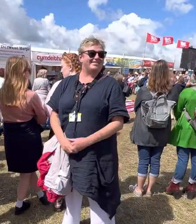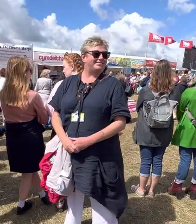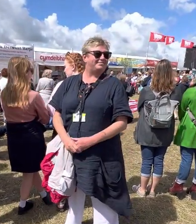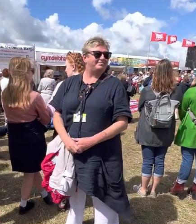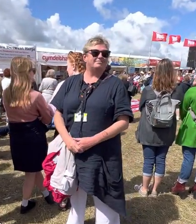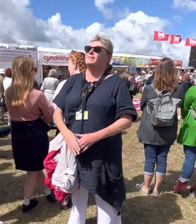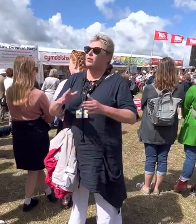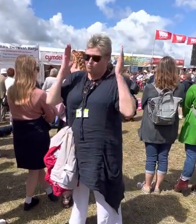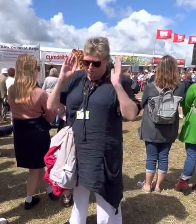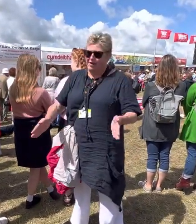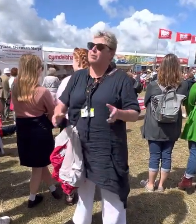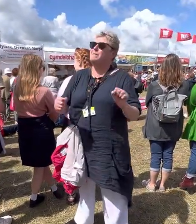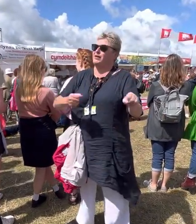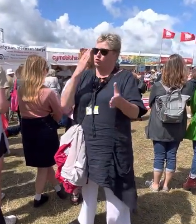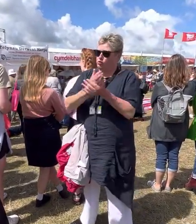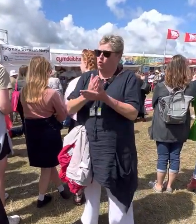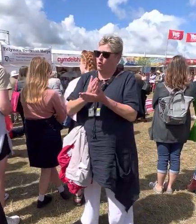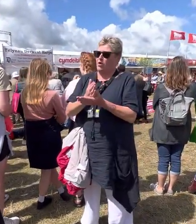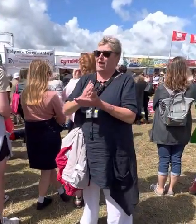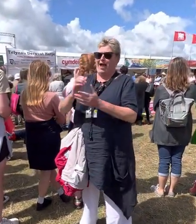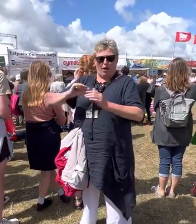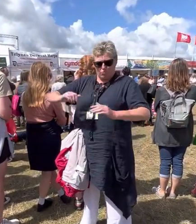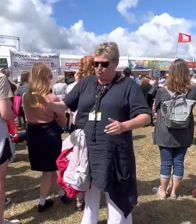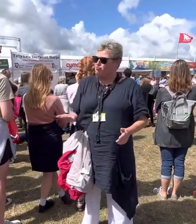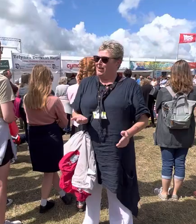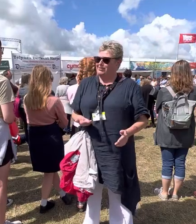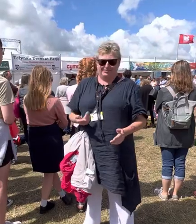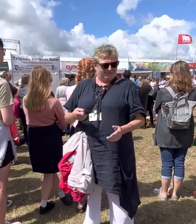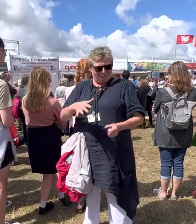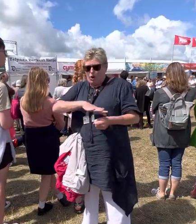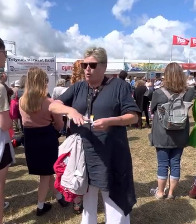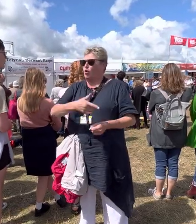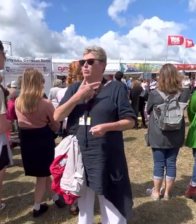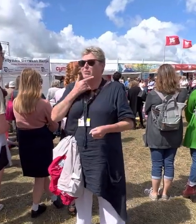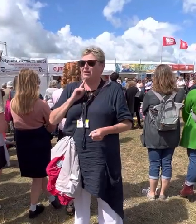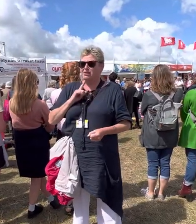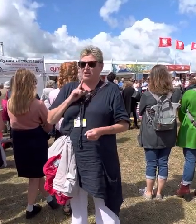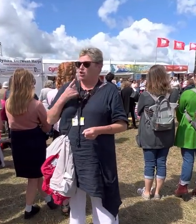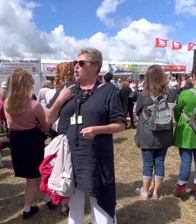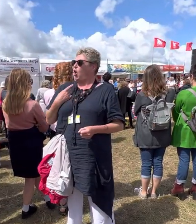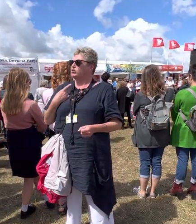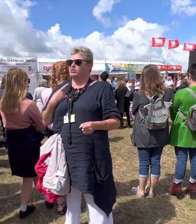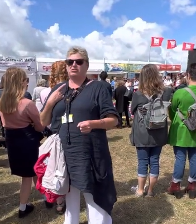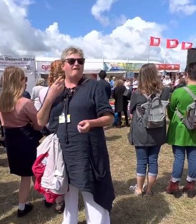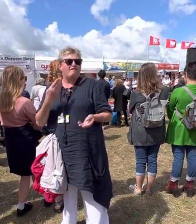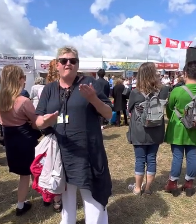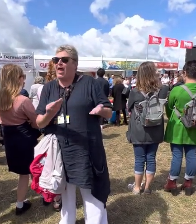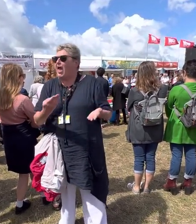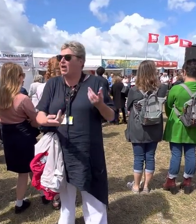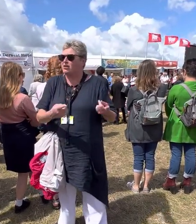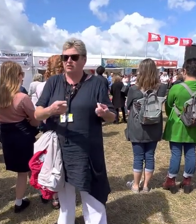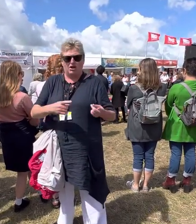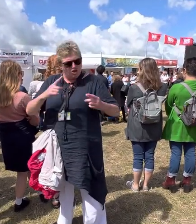Rhaid ni sicrhau hawliau i bobl leol, nid cyfle teg, pwerau newydd i